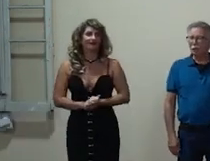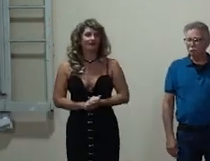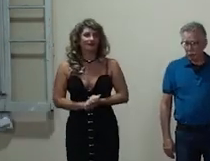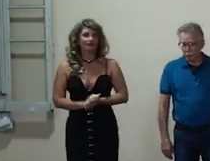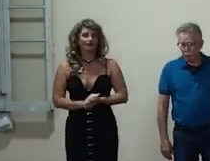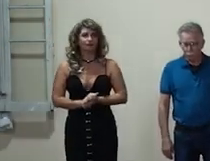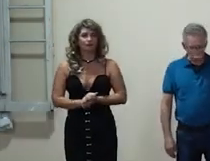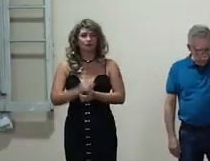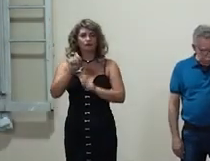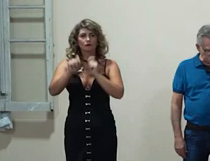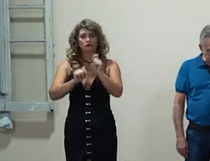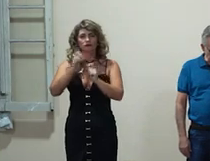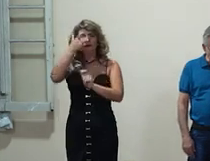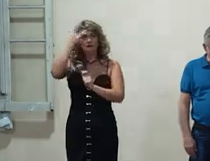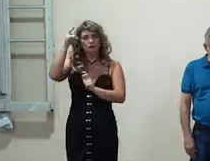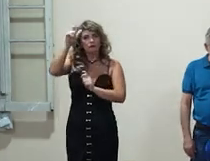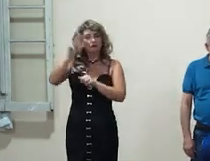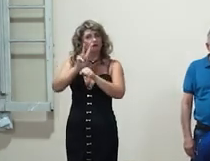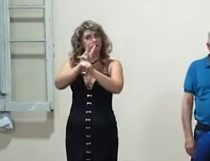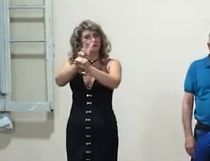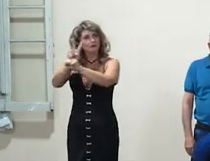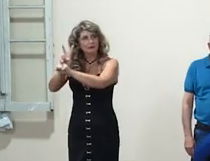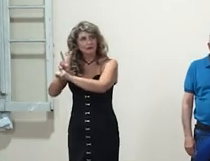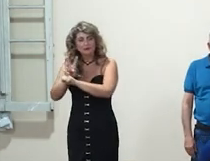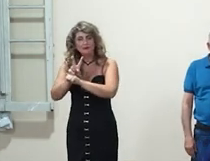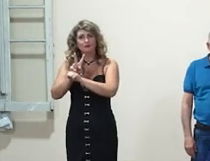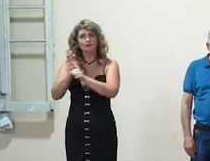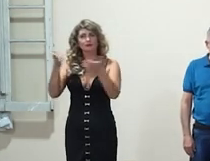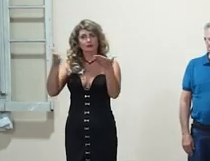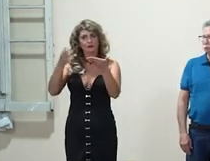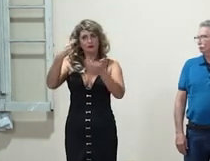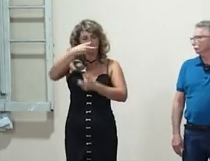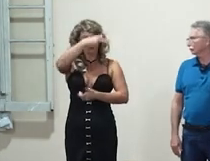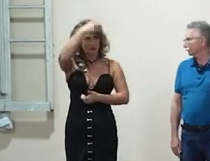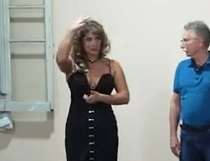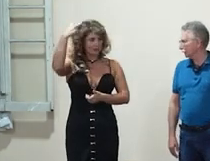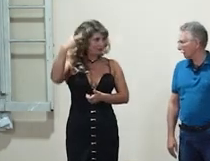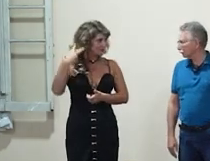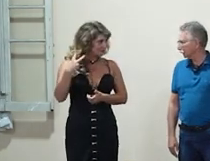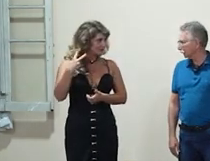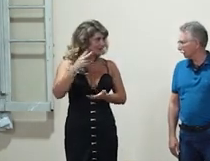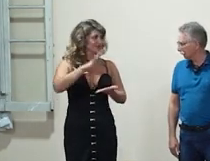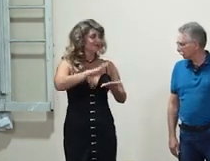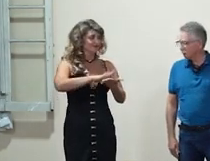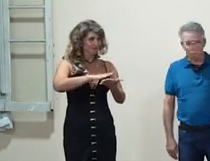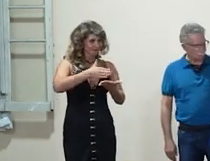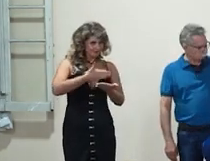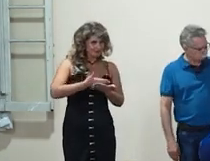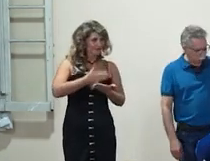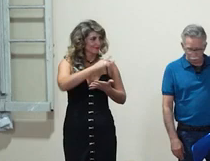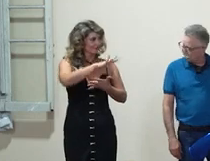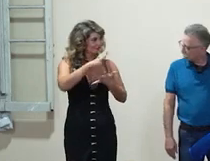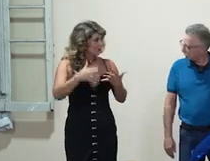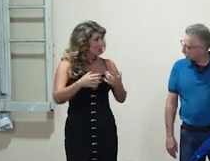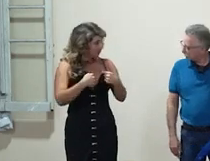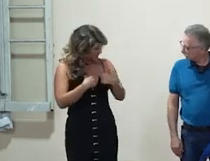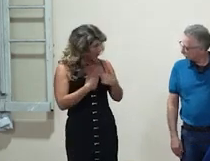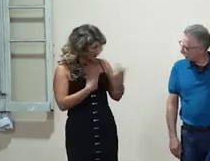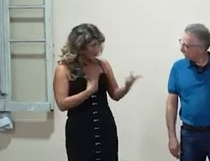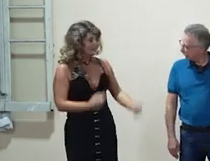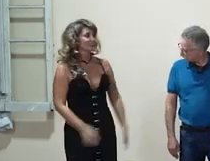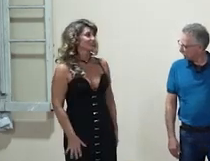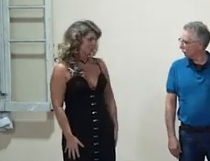Nossa homenageada de hoje, Gisele de Oliveira Cux, intérprete de Libras, por